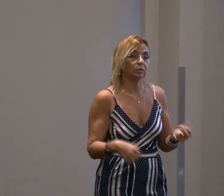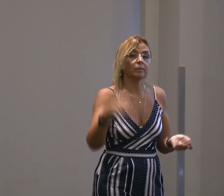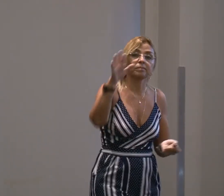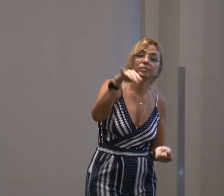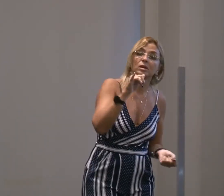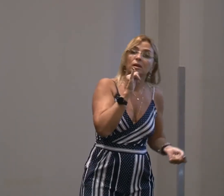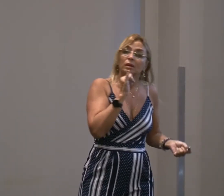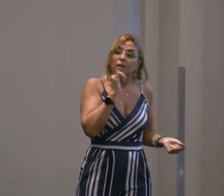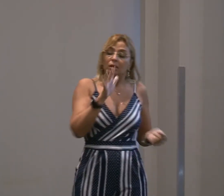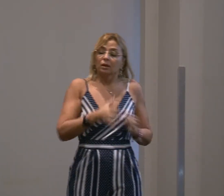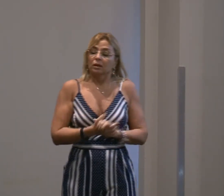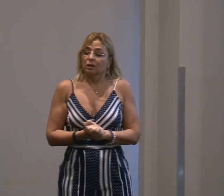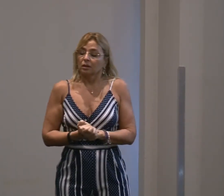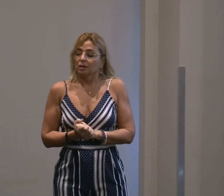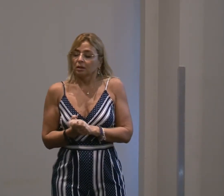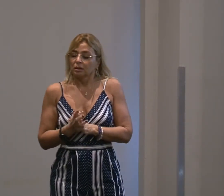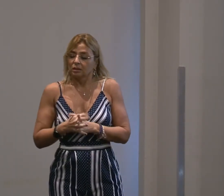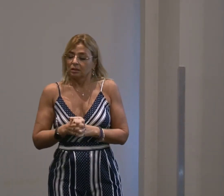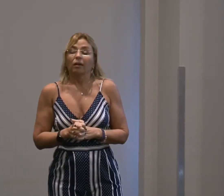apontamentos, que também precisa ser levado em consideração.